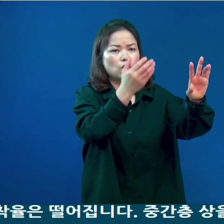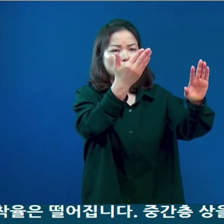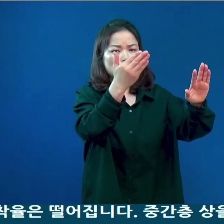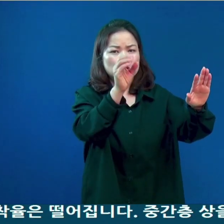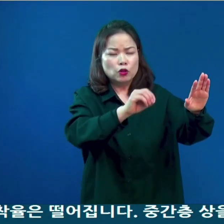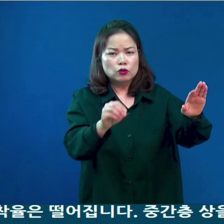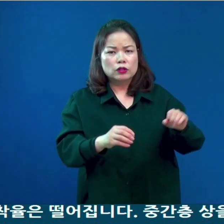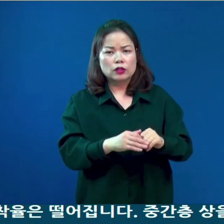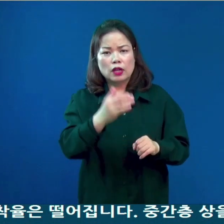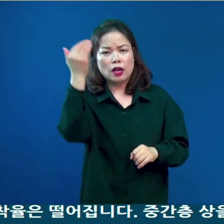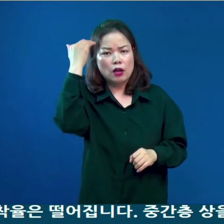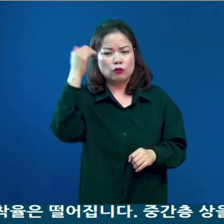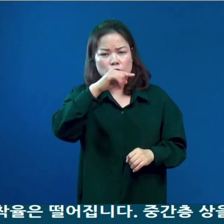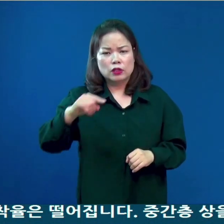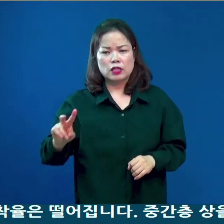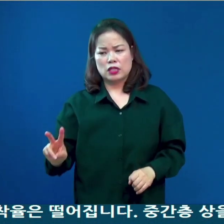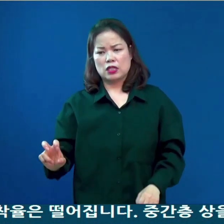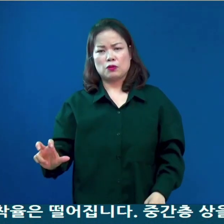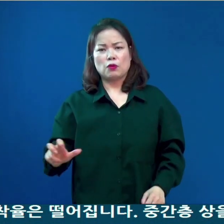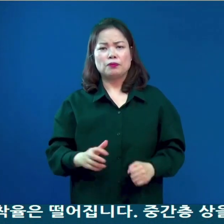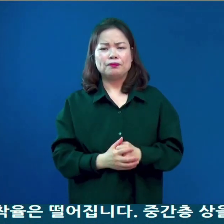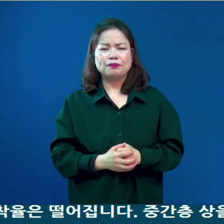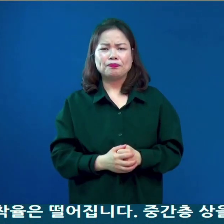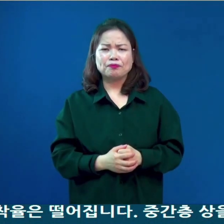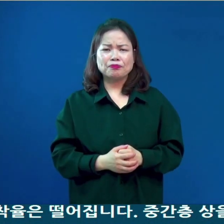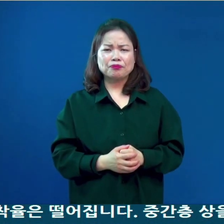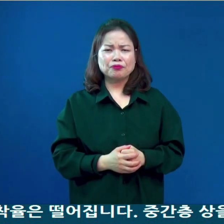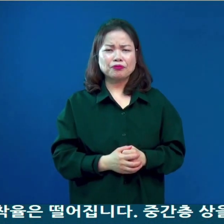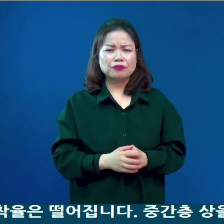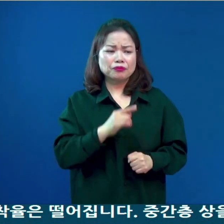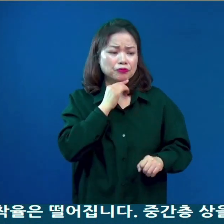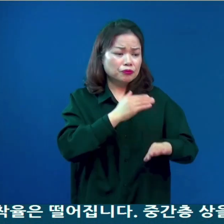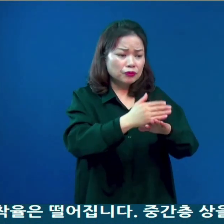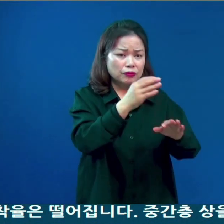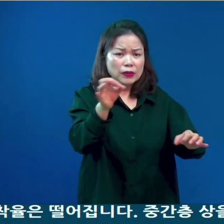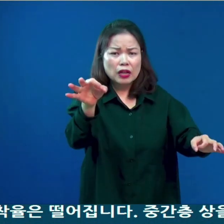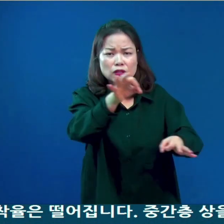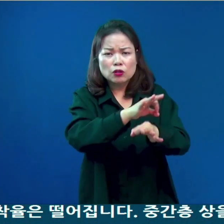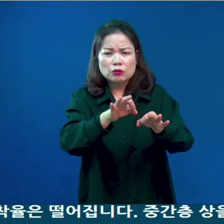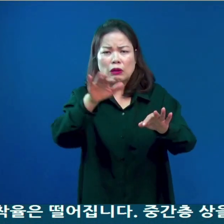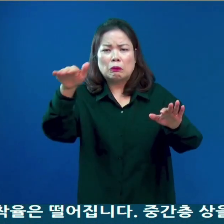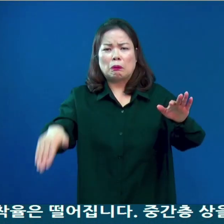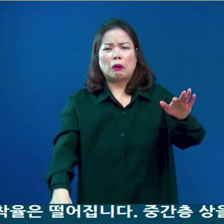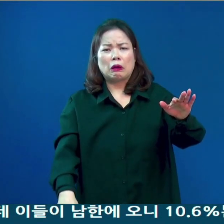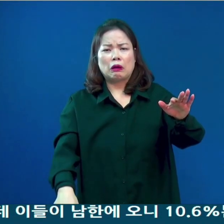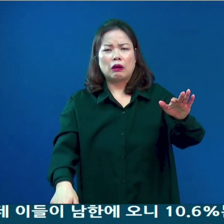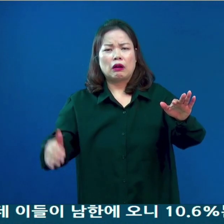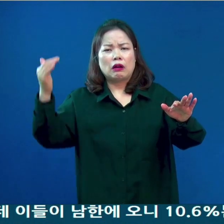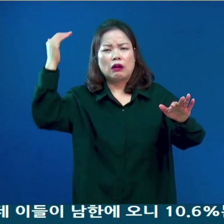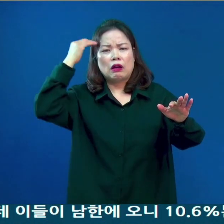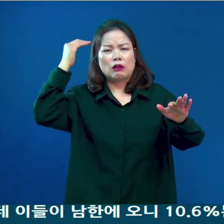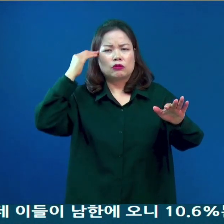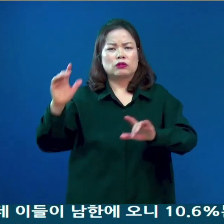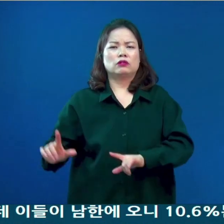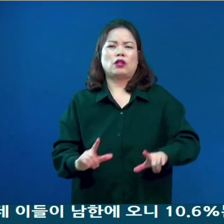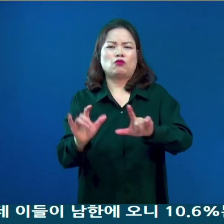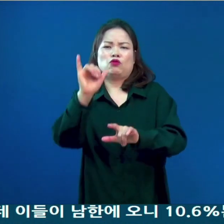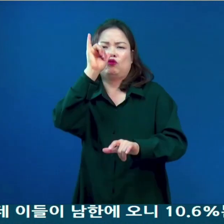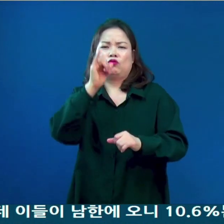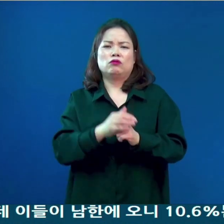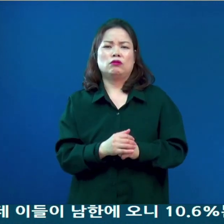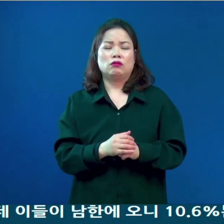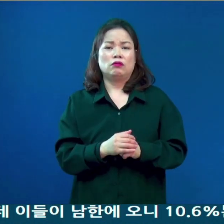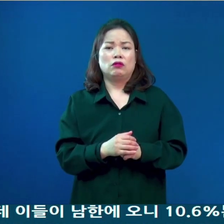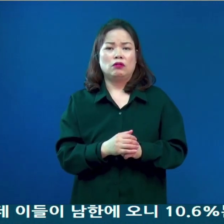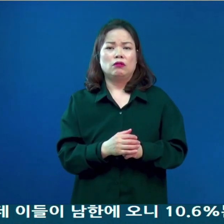와서는 25%입니다. 그러니까 남한, 북한에서의 경제보다 더 떨어져서 남한에서 살아가고 있는 거예요. 어쩔